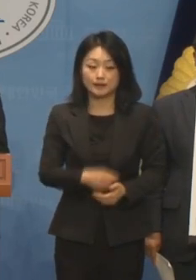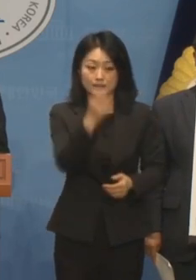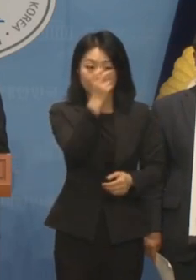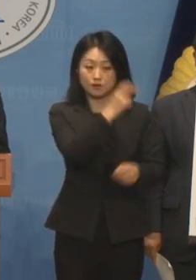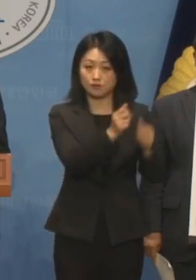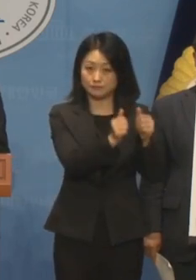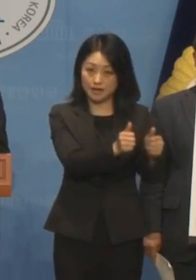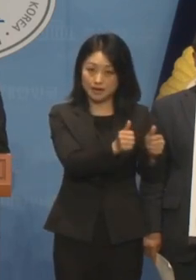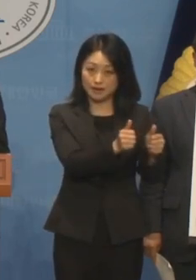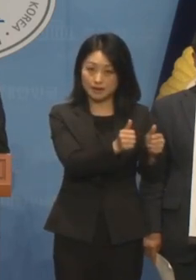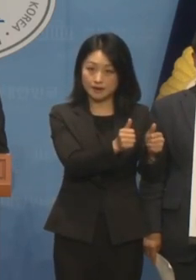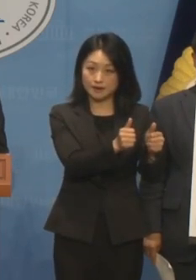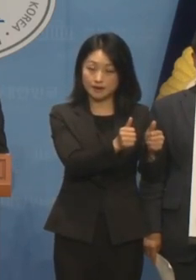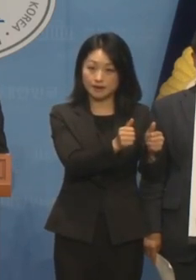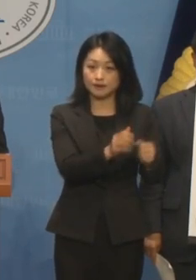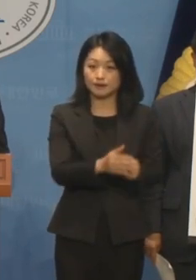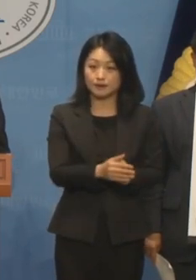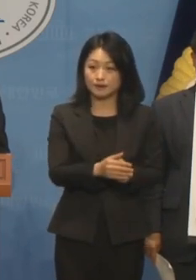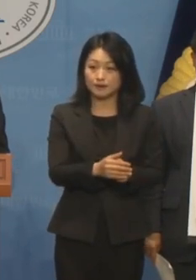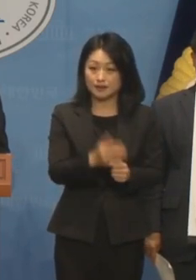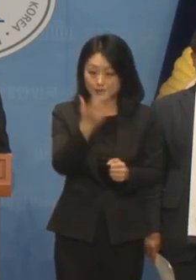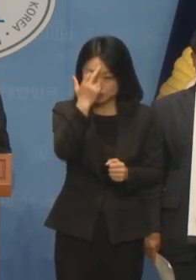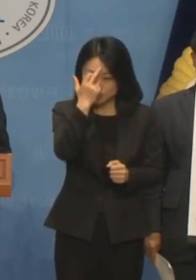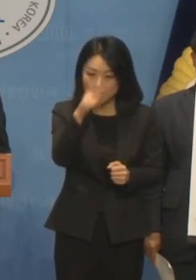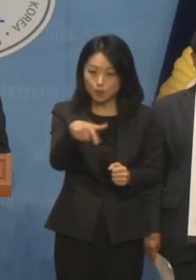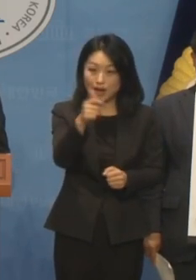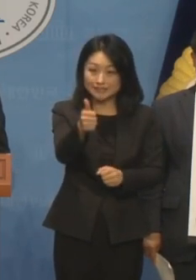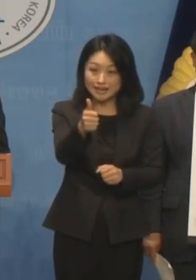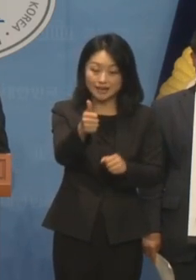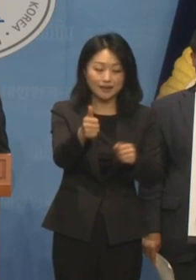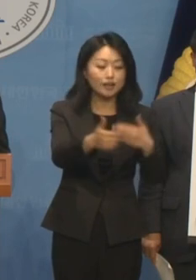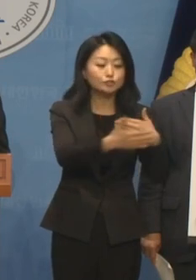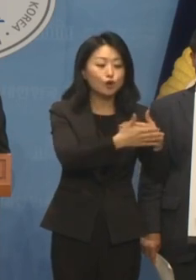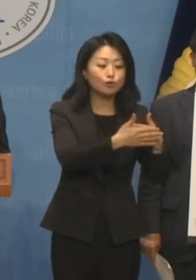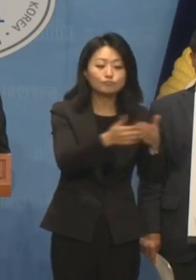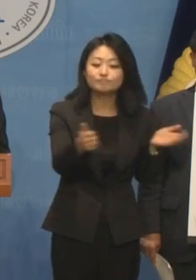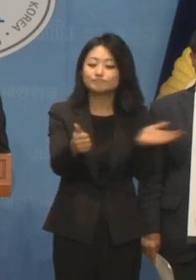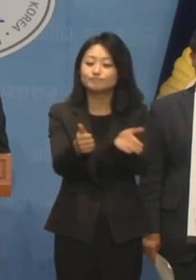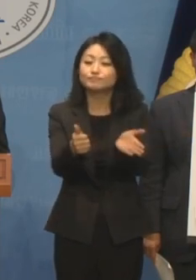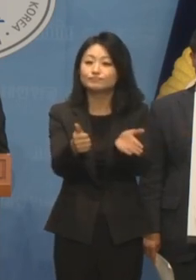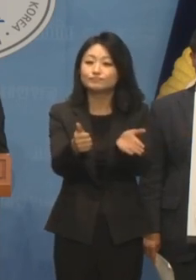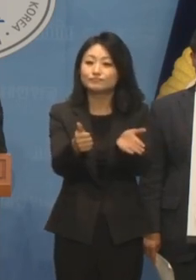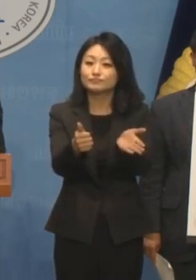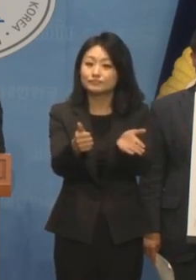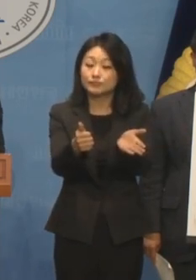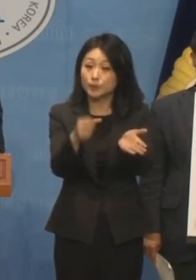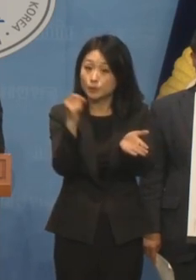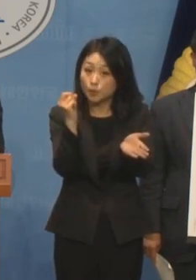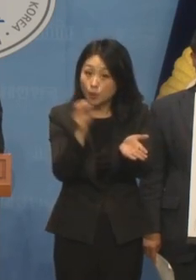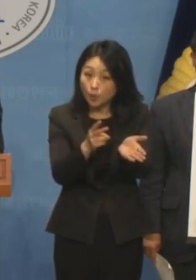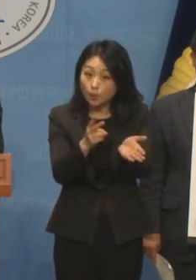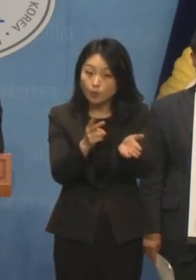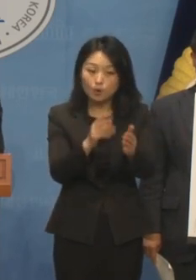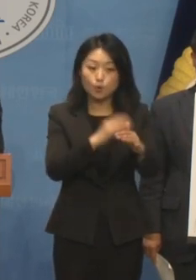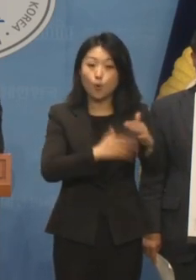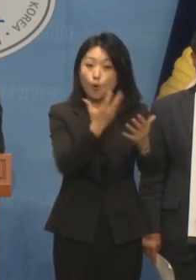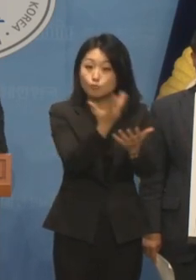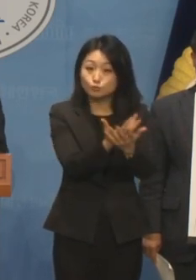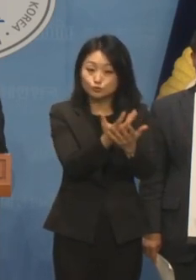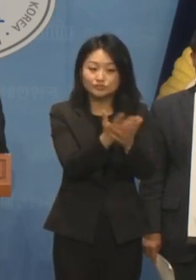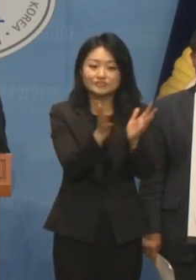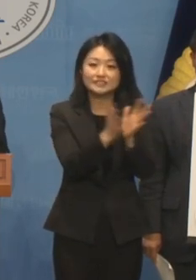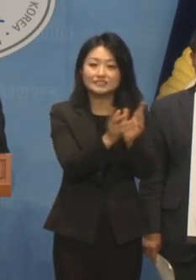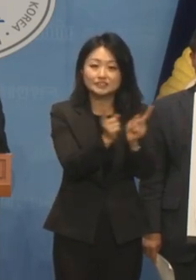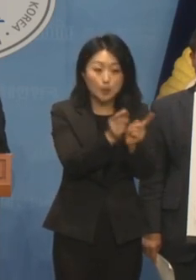검찰은 최 과장 신문 때 이 문서를 들이댑니다. 더욱이 공문을